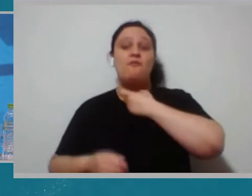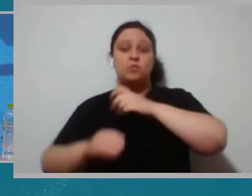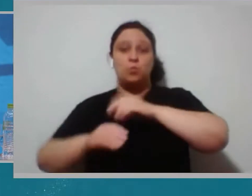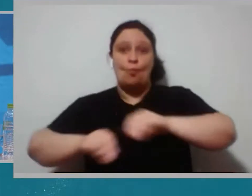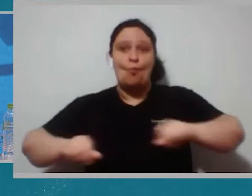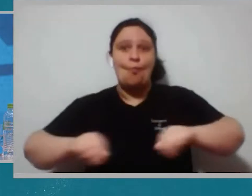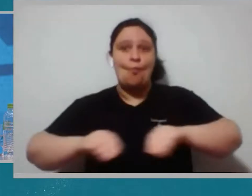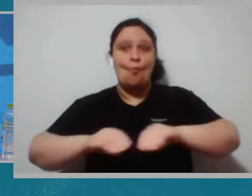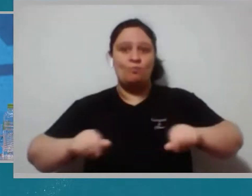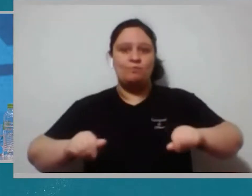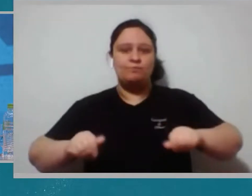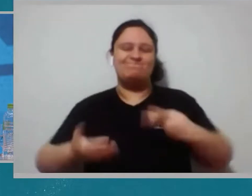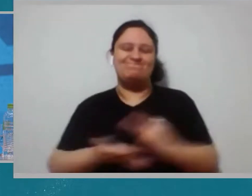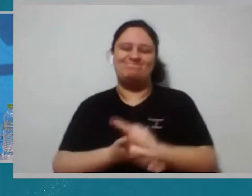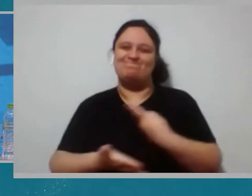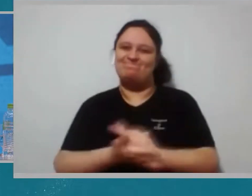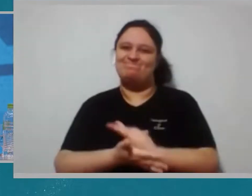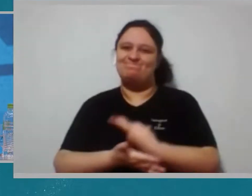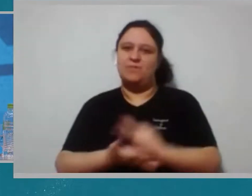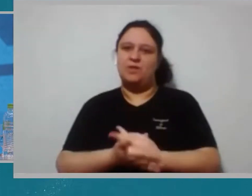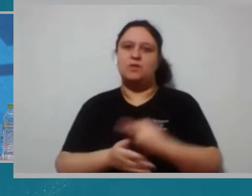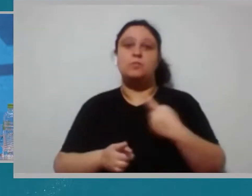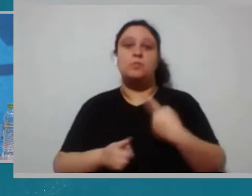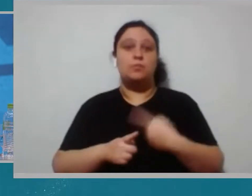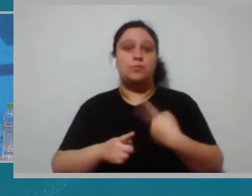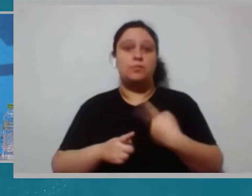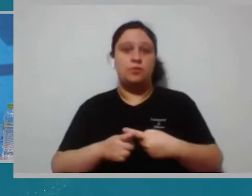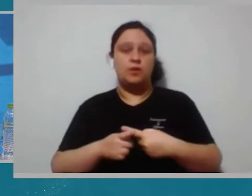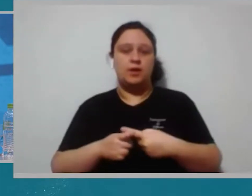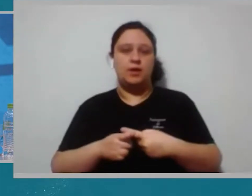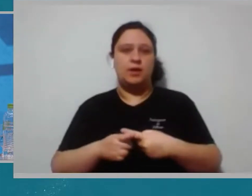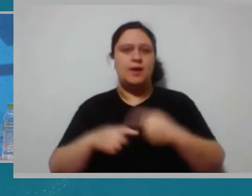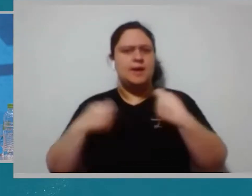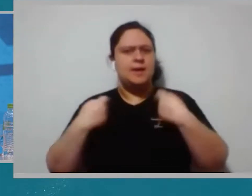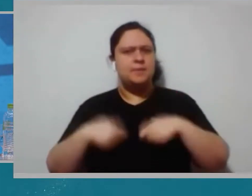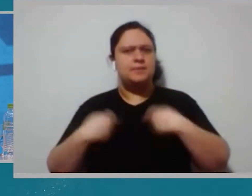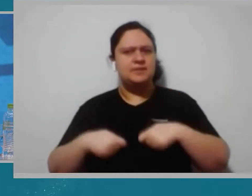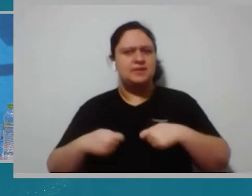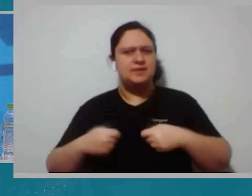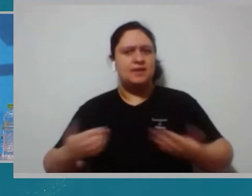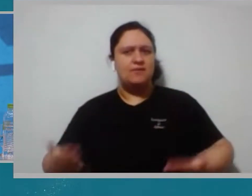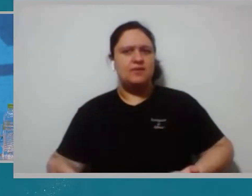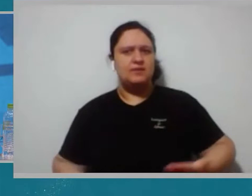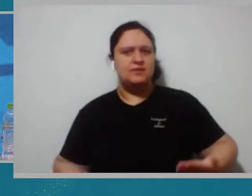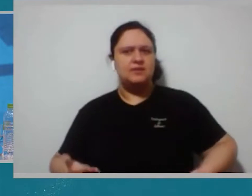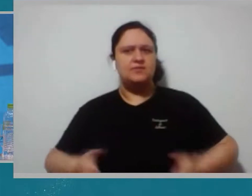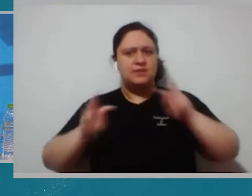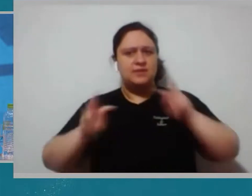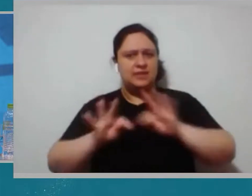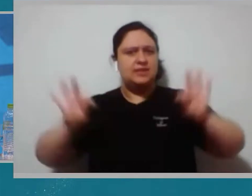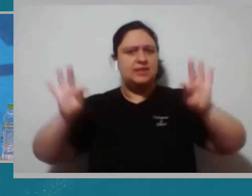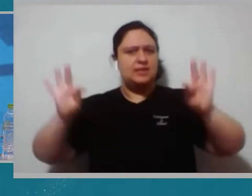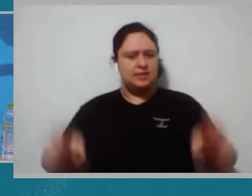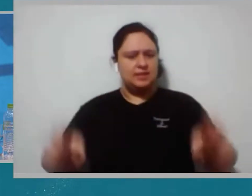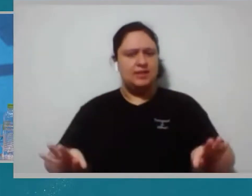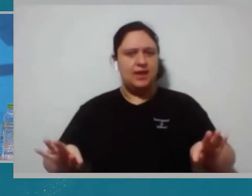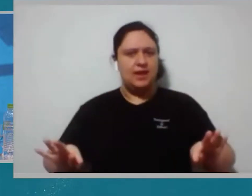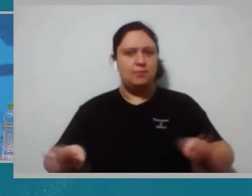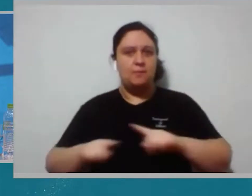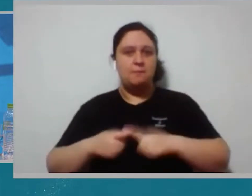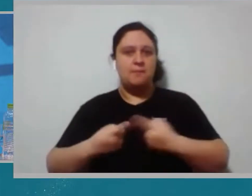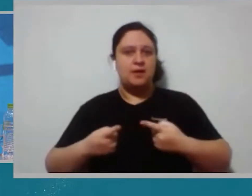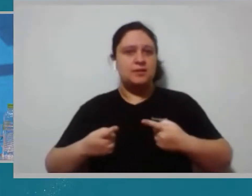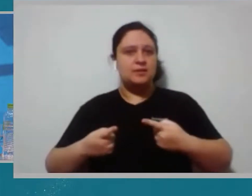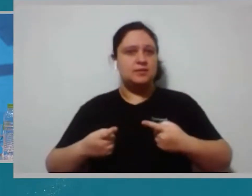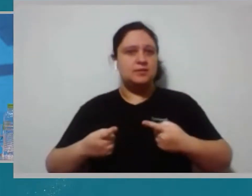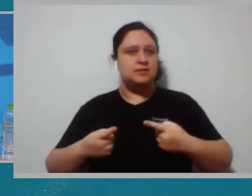sacerdote, tinha que servir no templo, né? Ele não, ele saiu fora dessa tradição e foi